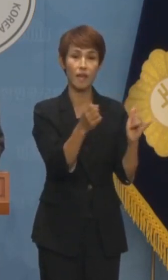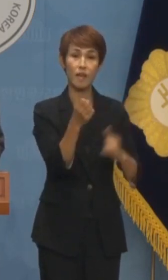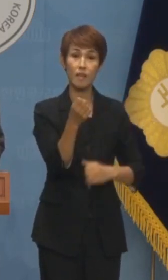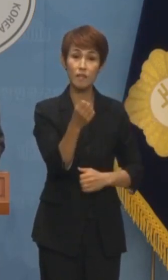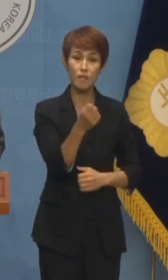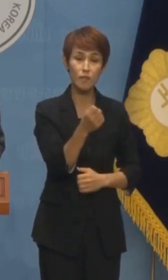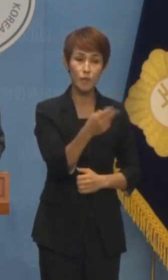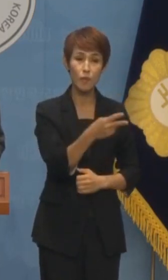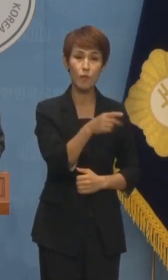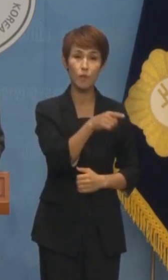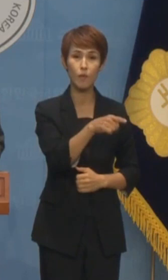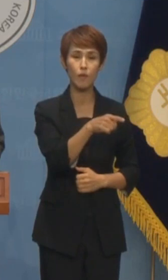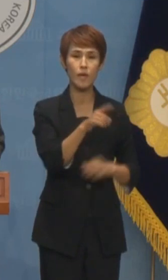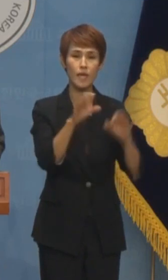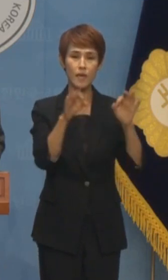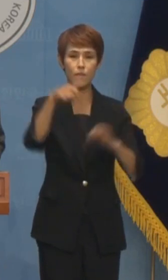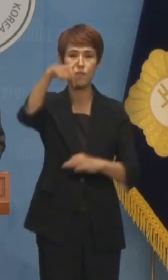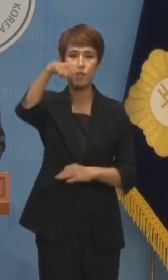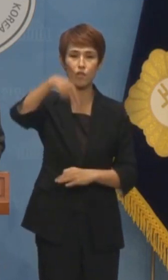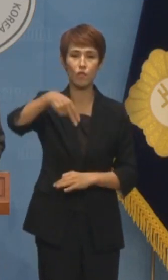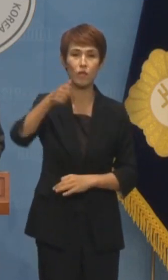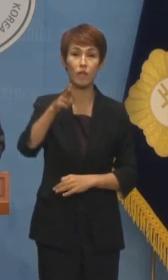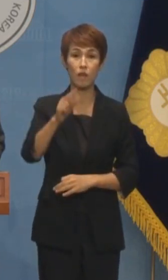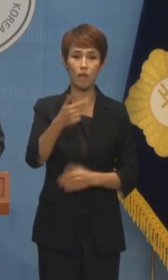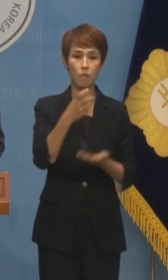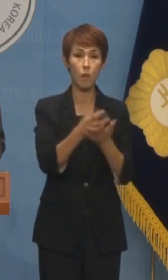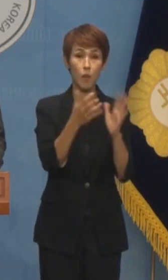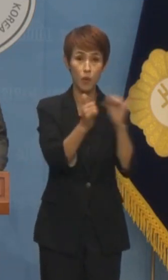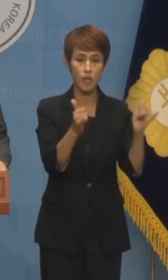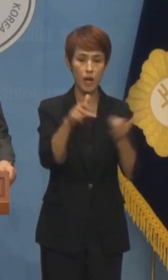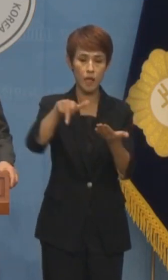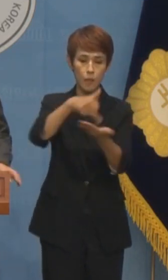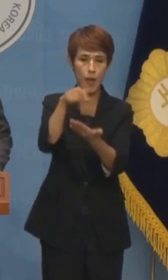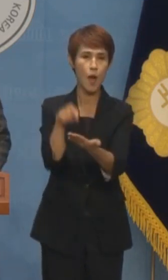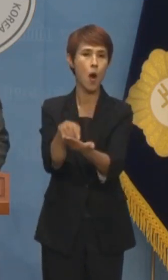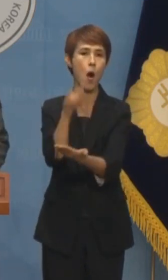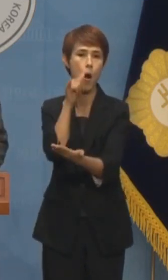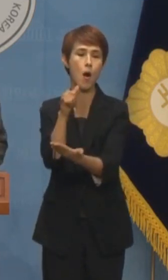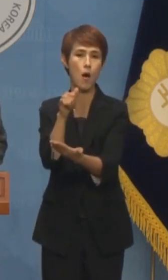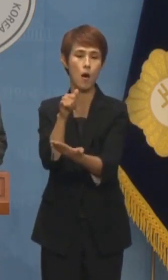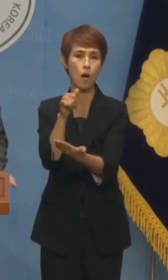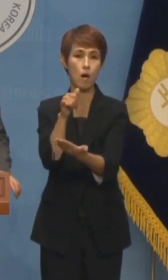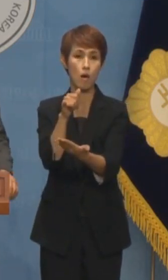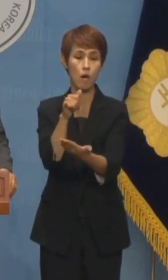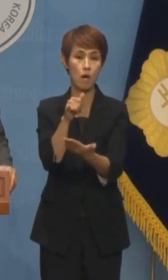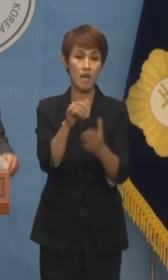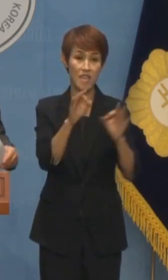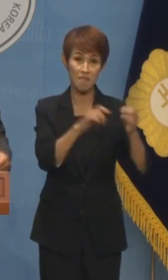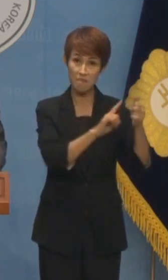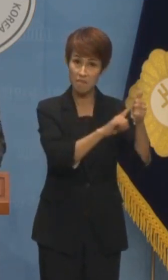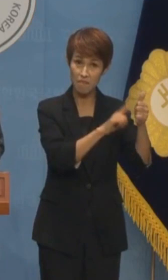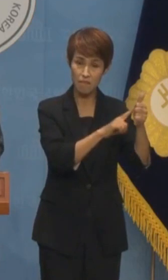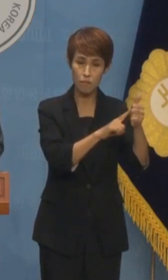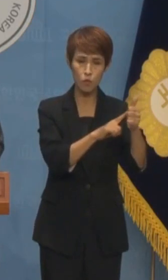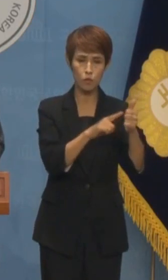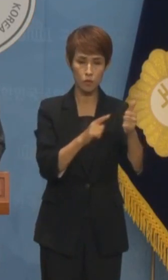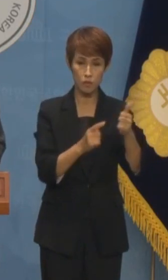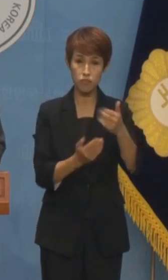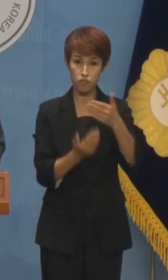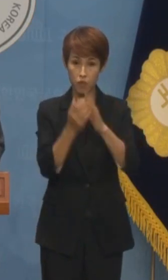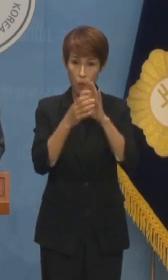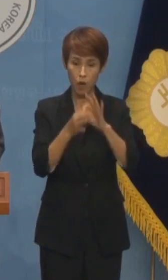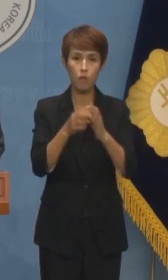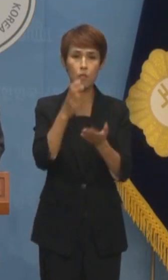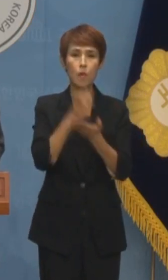적이 있는 김규현 변호사가 있었습니다. 김규현 변호사는 사건의 변호인이